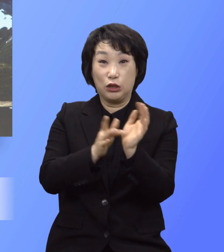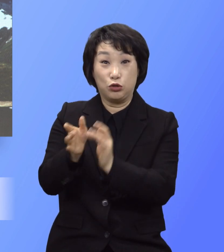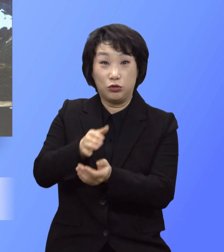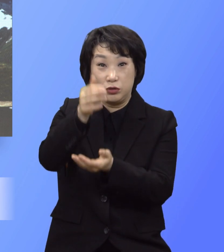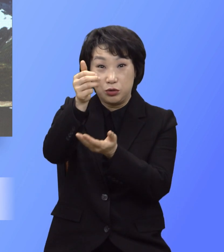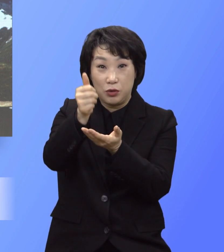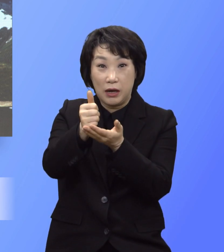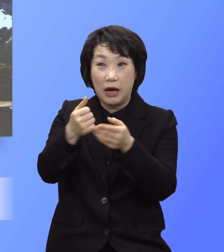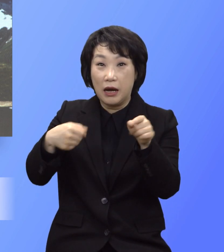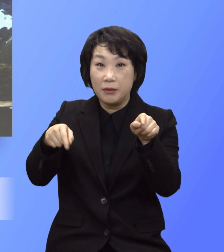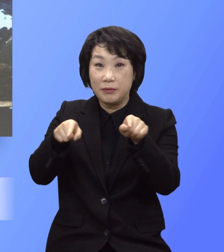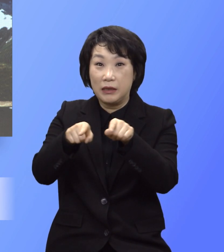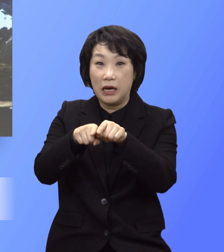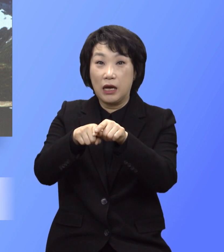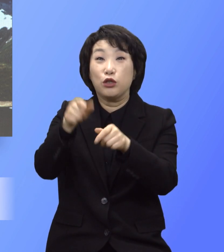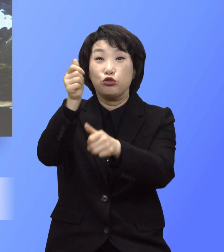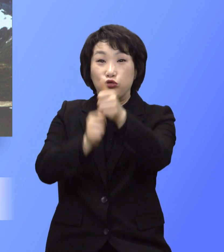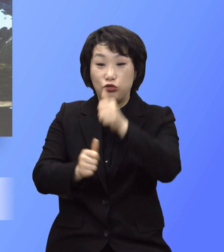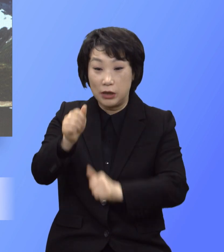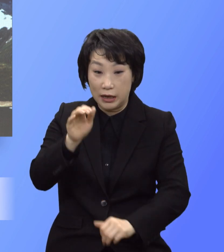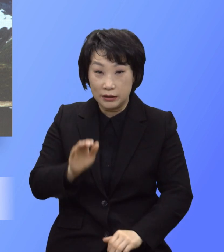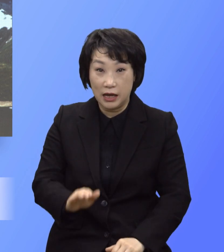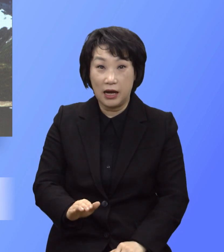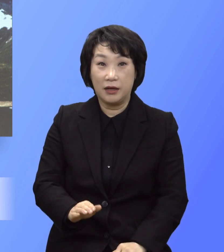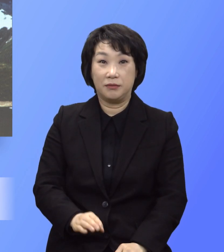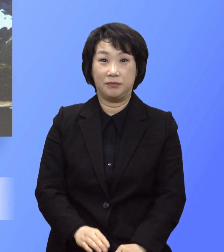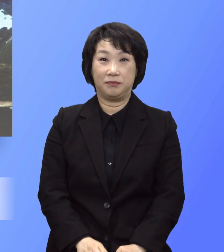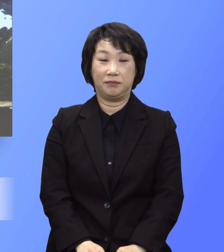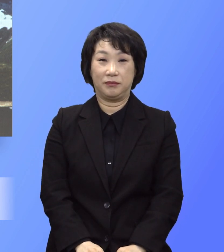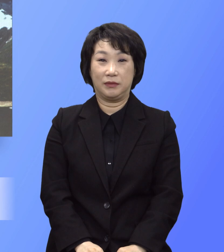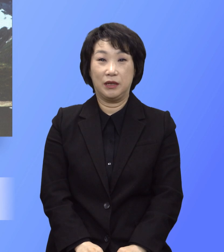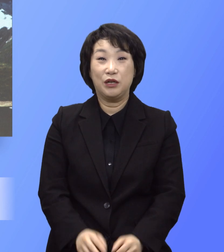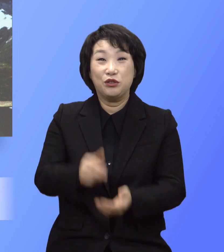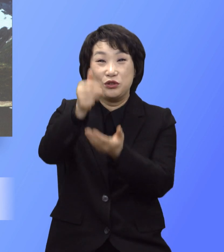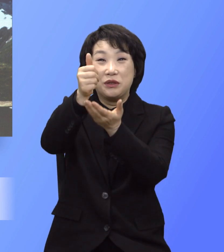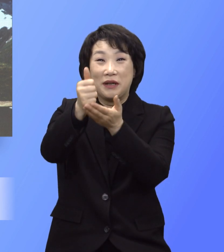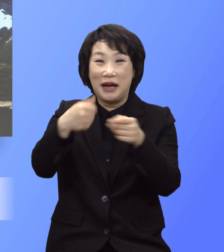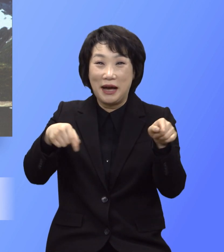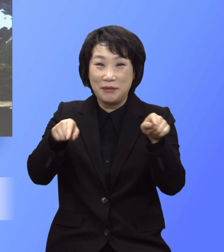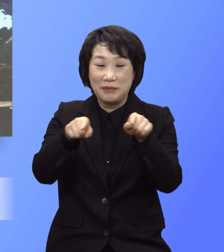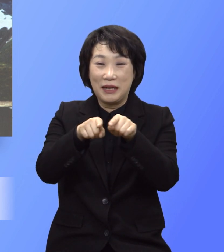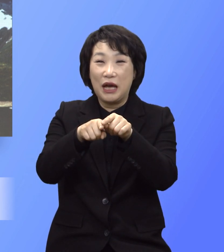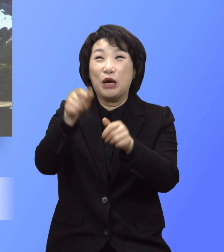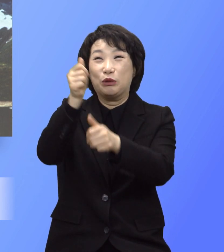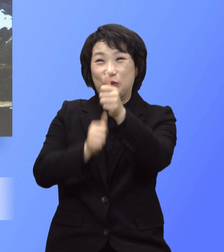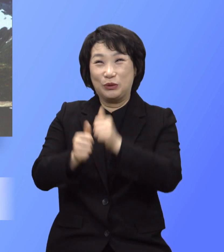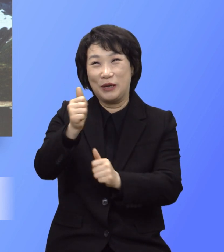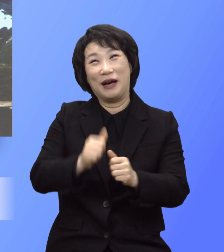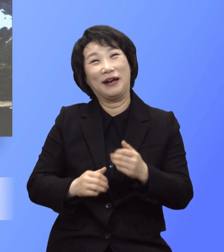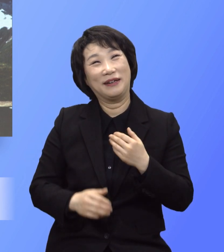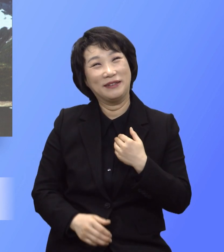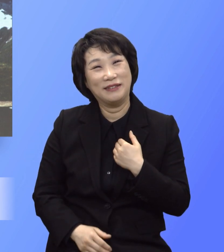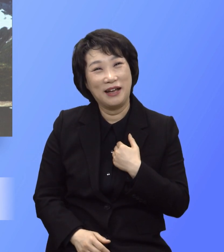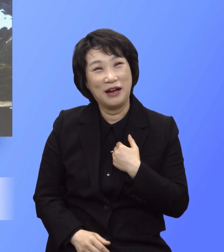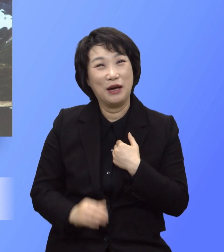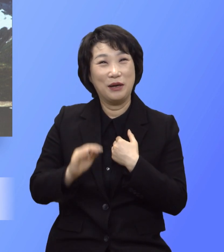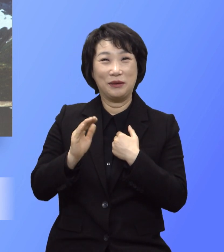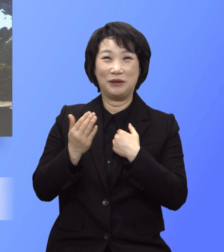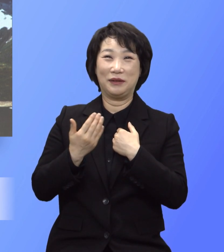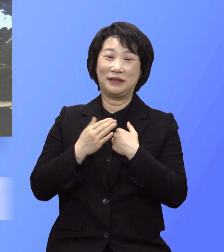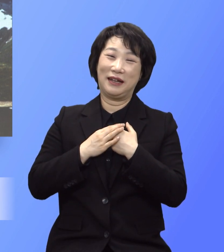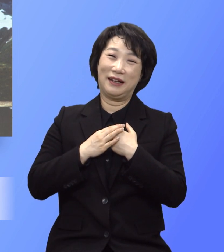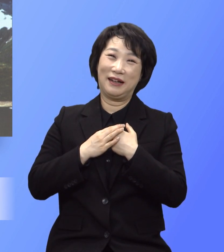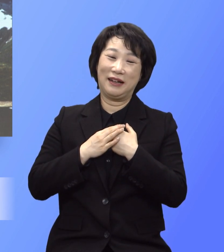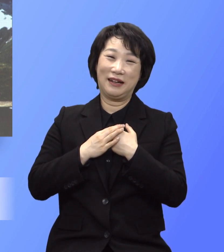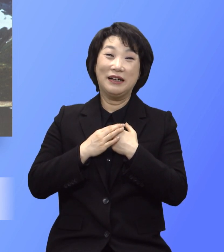그리스도와 함께한 후사다. 주님과 같은 후사다라고 할 때